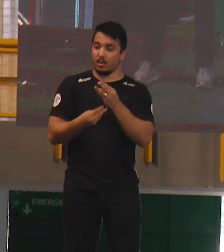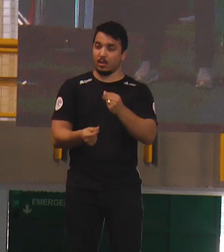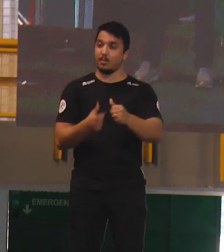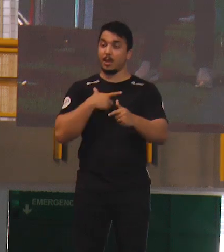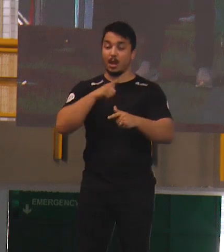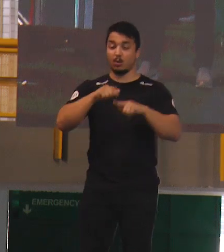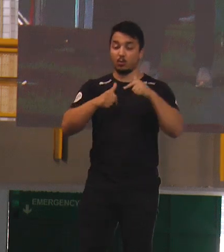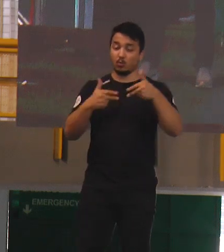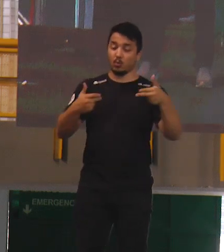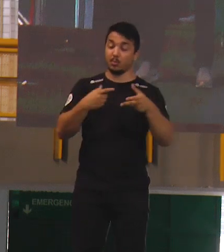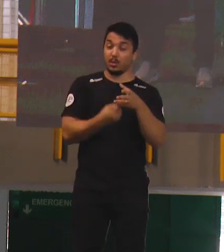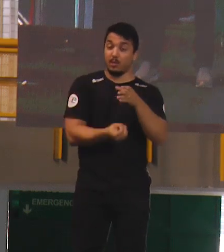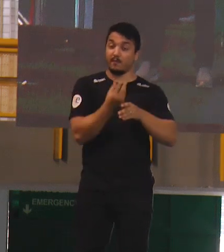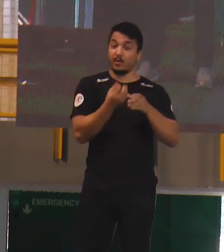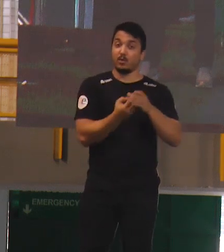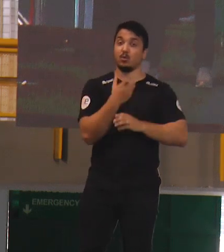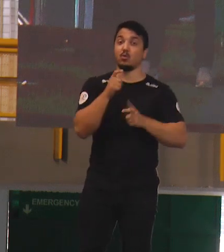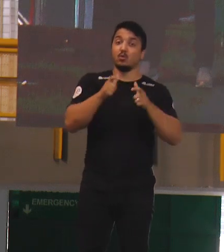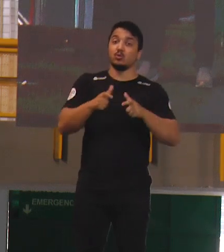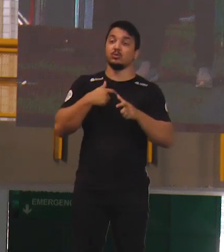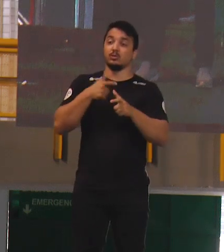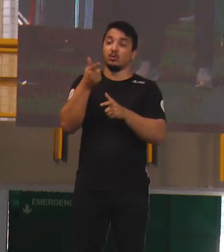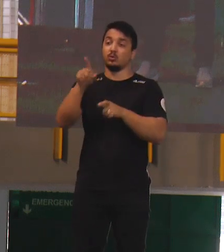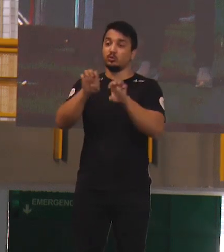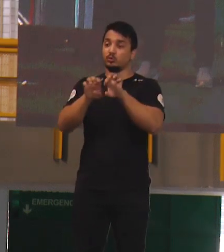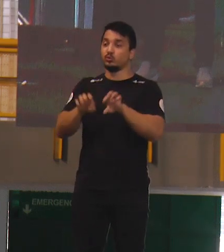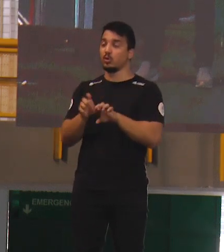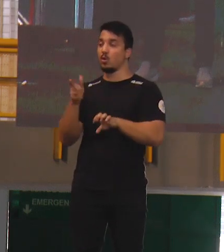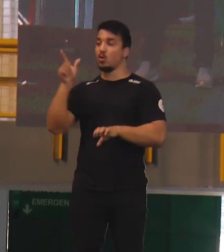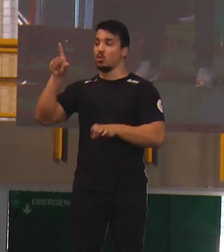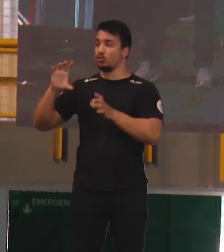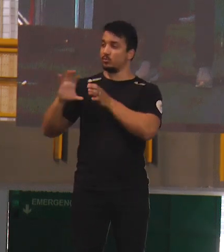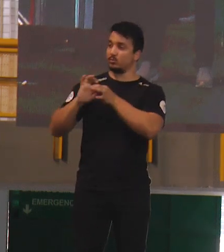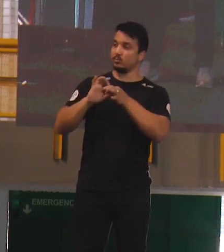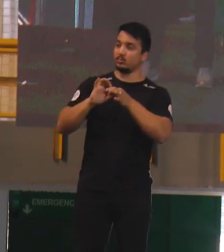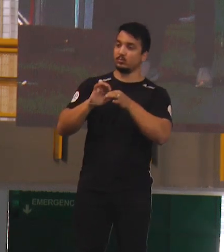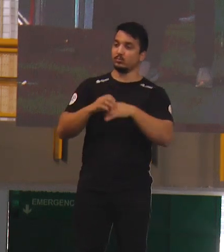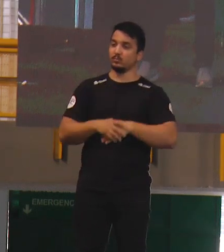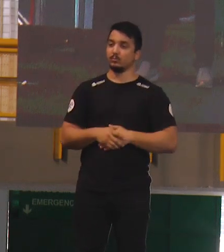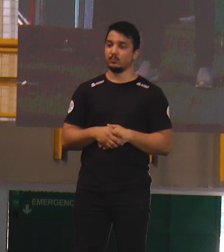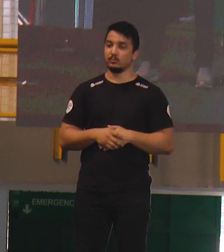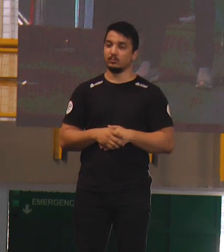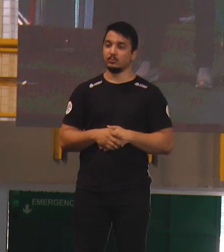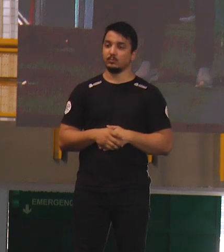um produto que foi feito a partir de uma outra estrutura. Ok?